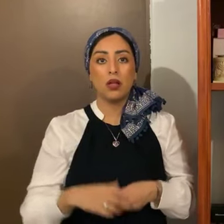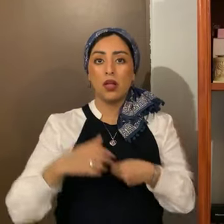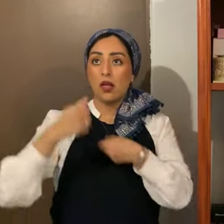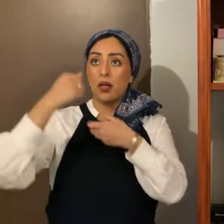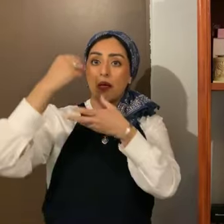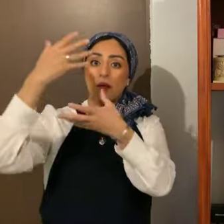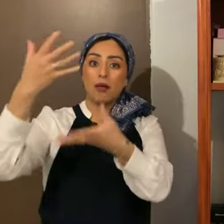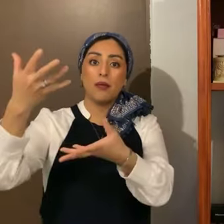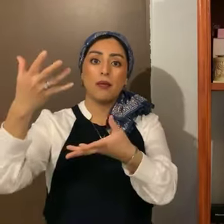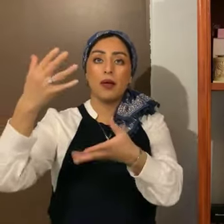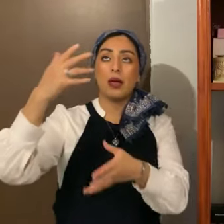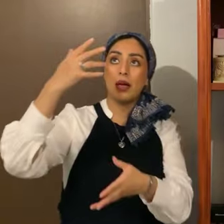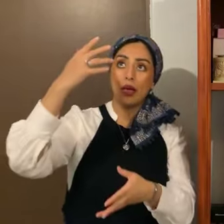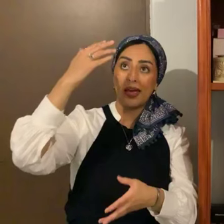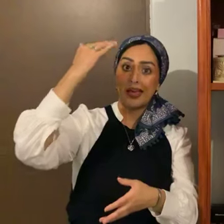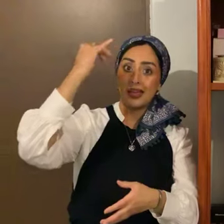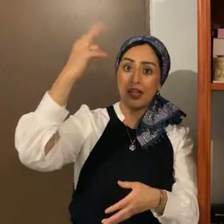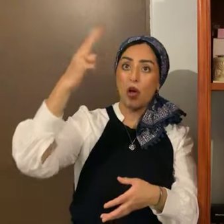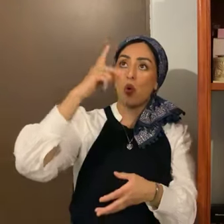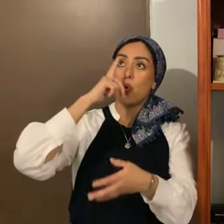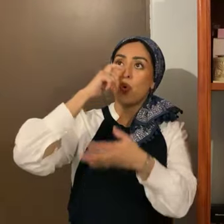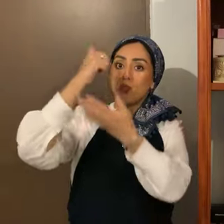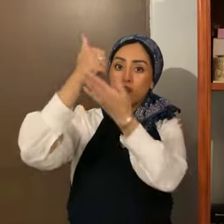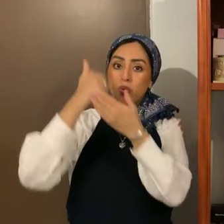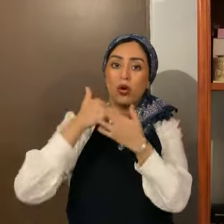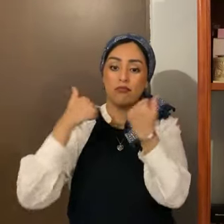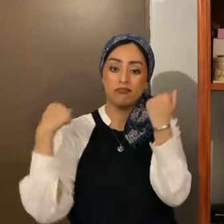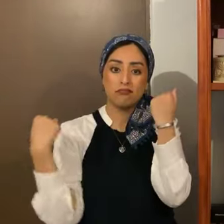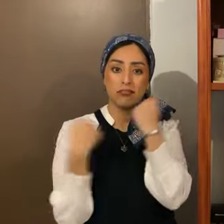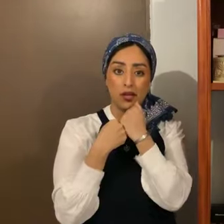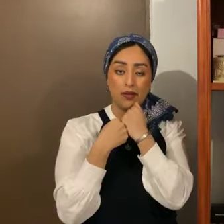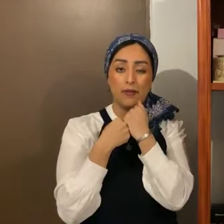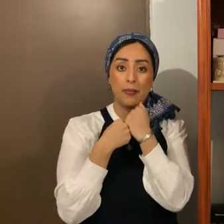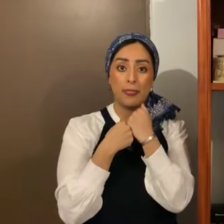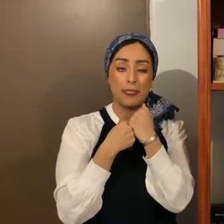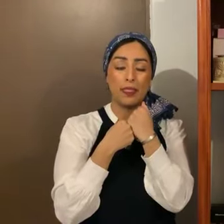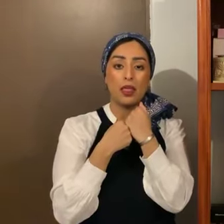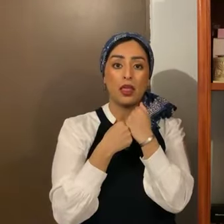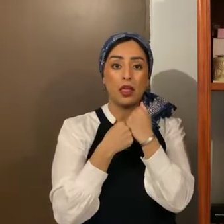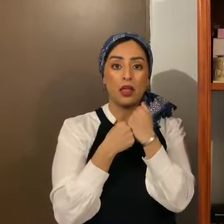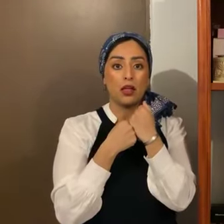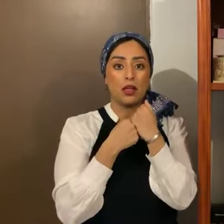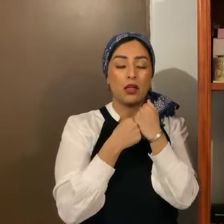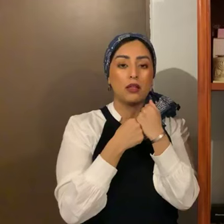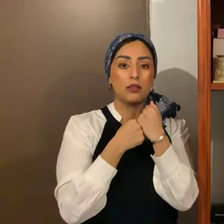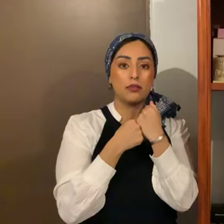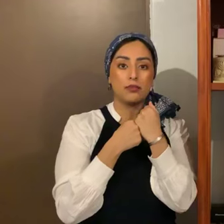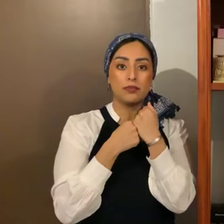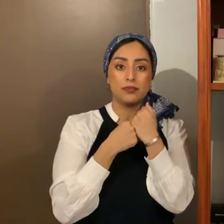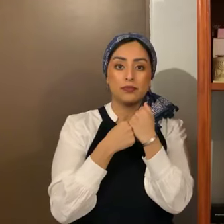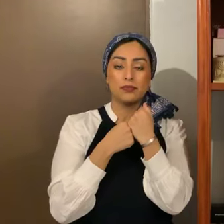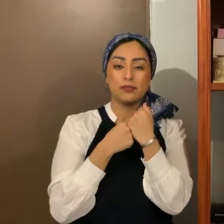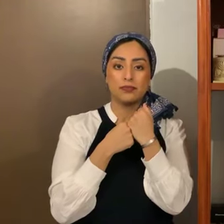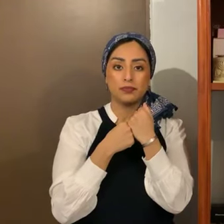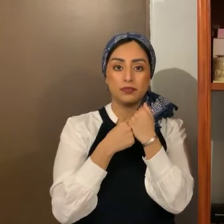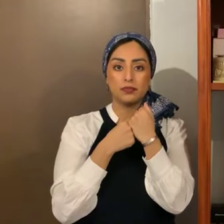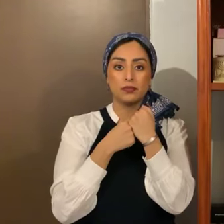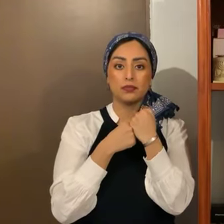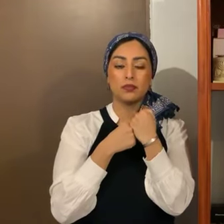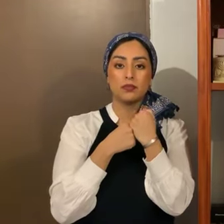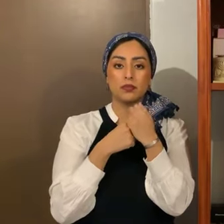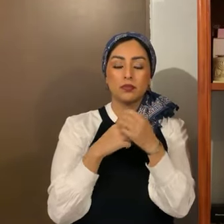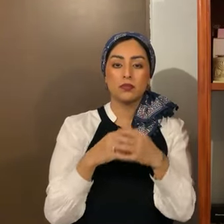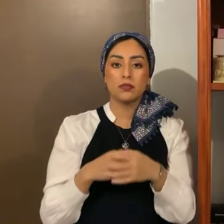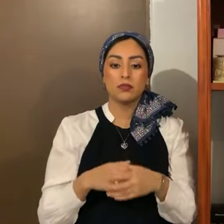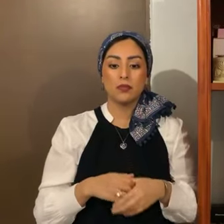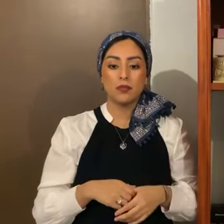Declaró que él es que Yahweh es el que le ayuda y lo sostiene. Y entonces él se atrevió, porque hay que